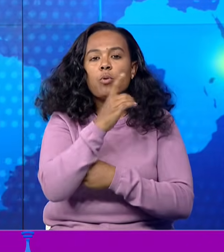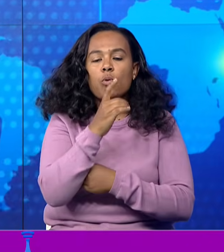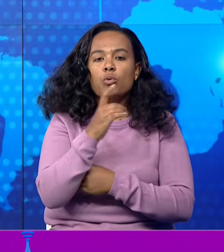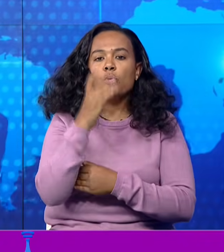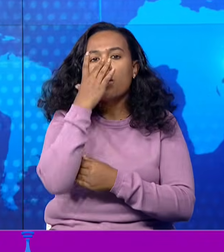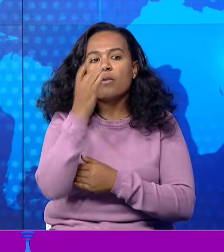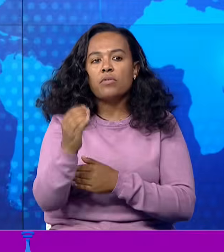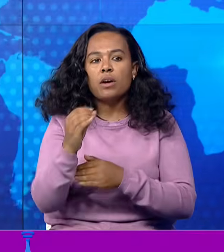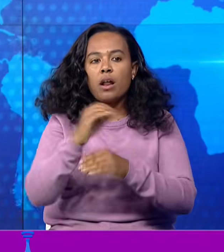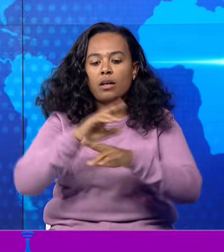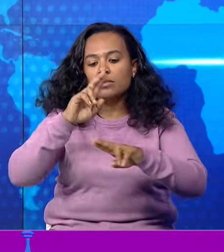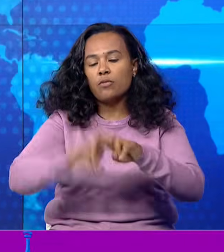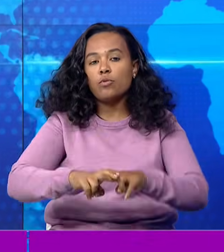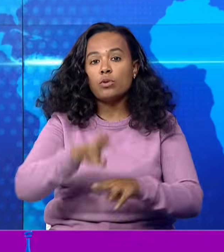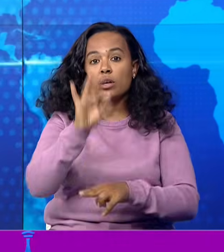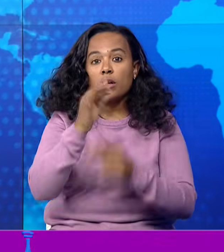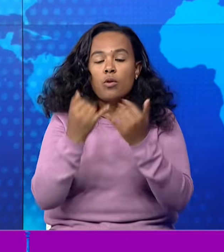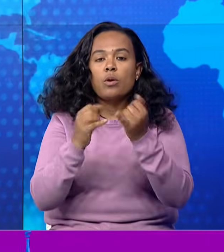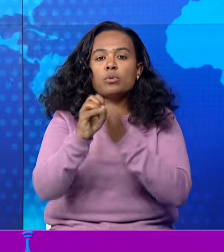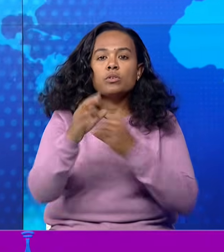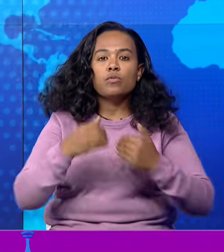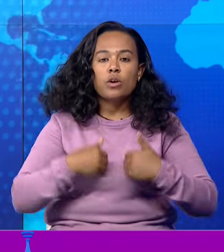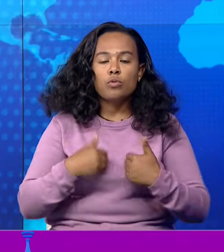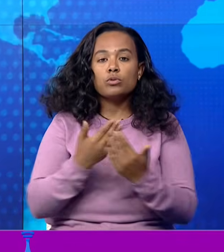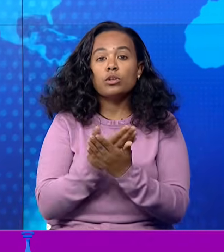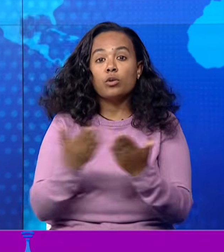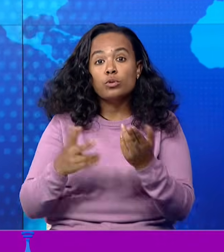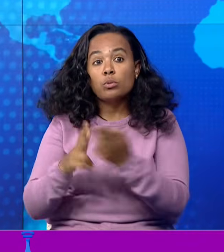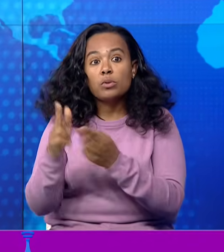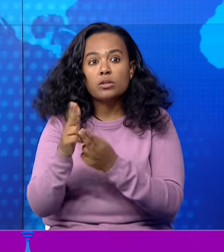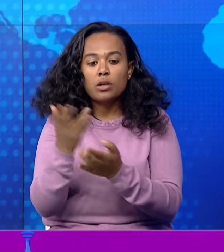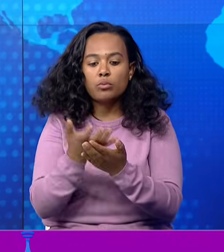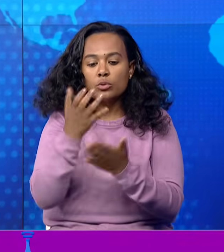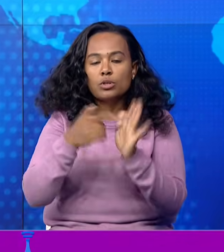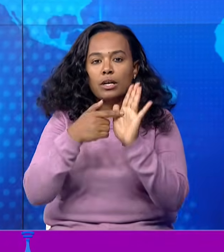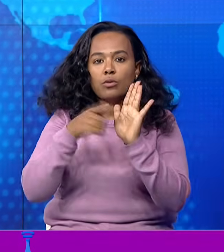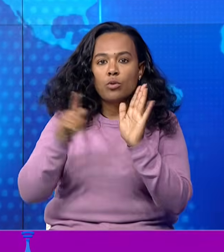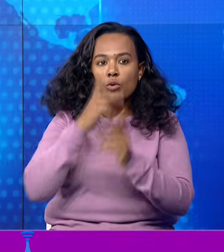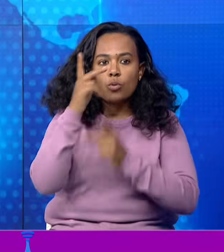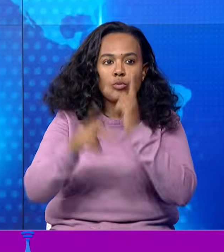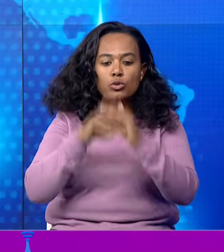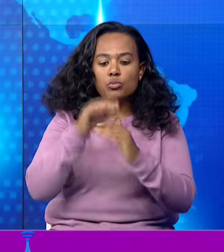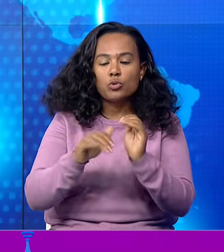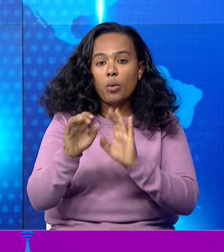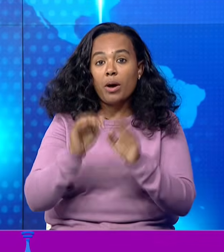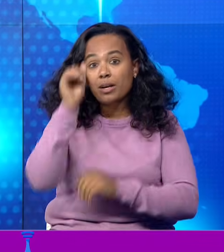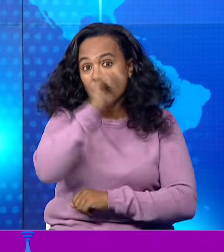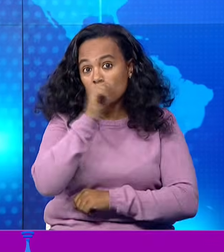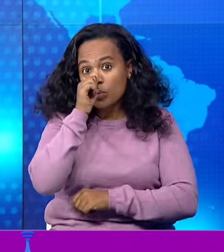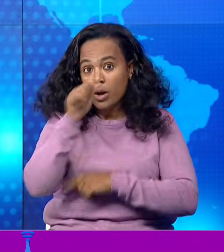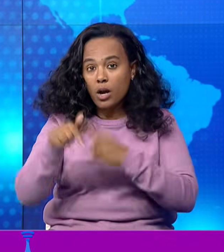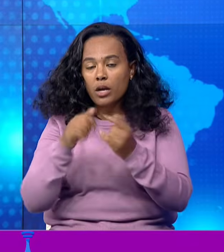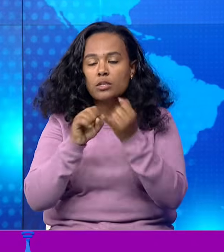አፍሪካ ድረገጽ ላይ ሰፍሮ ይገኛል። አሁን ላይ በዘርፉ ያሉ ትብታቦችን በመበጣጠስ ሀብቶችን ገልጦ ለጎብኚዎች ምቹ የማድረግ የኢትዮጵያ አካሄድ